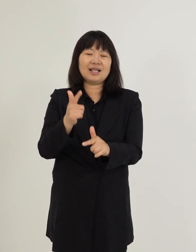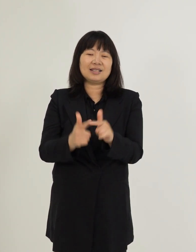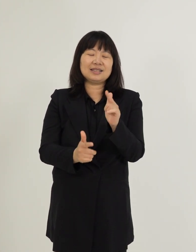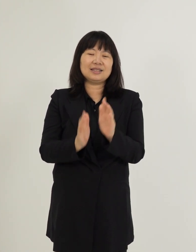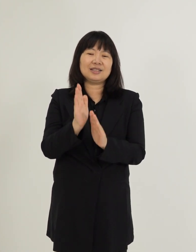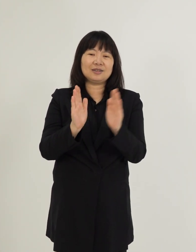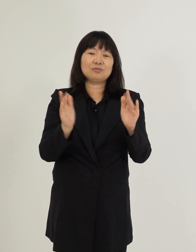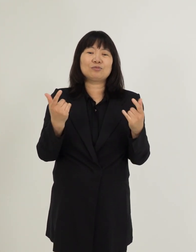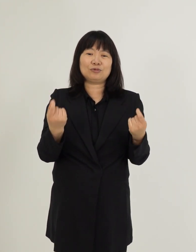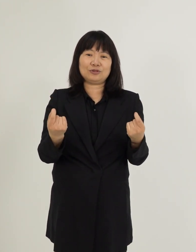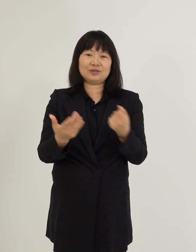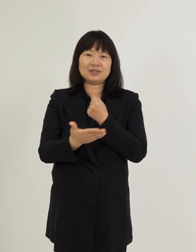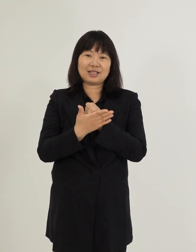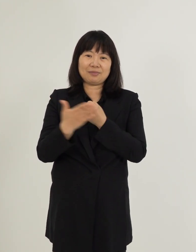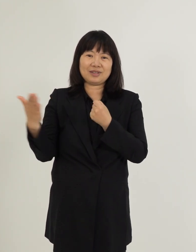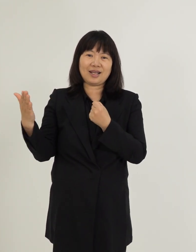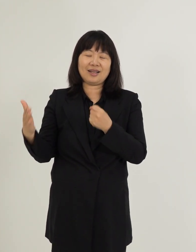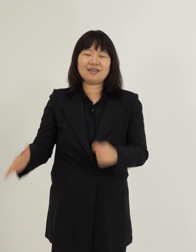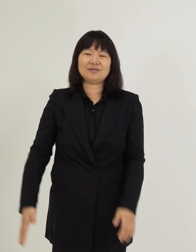거예요.